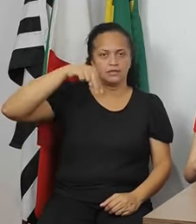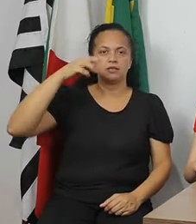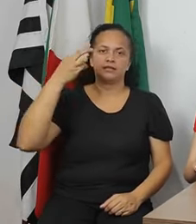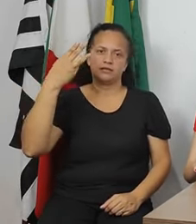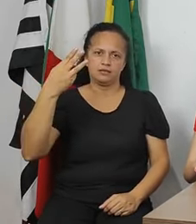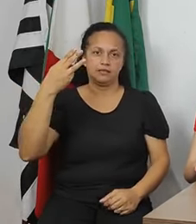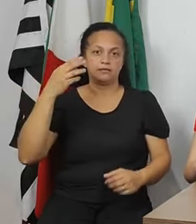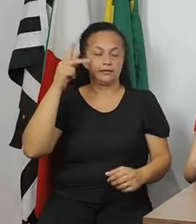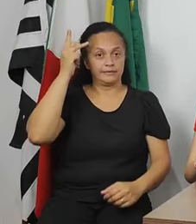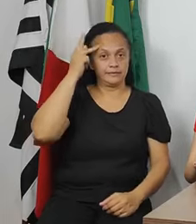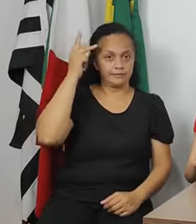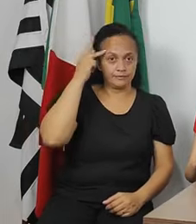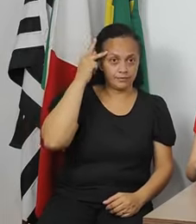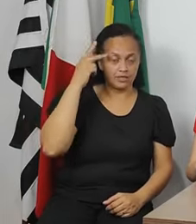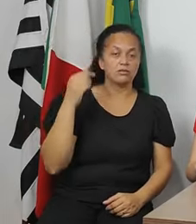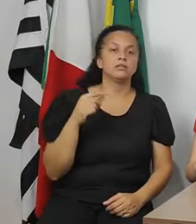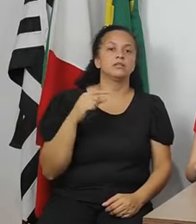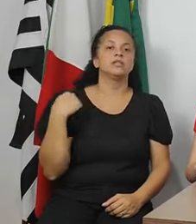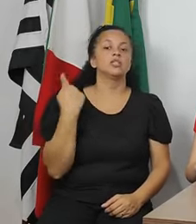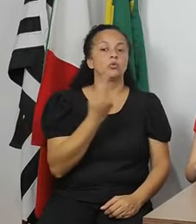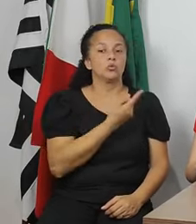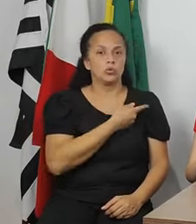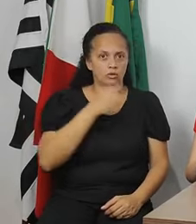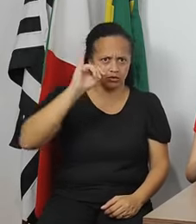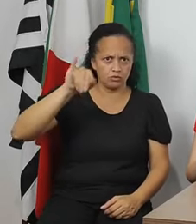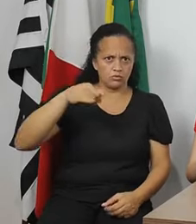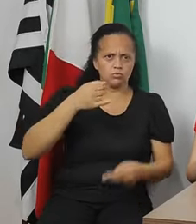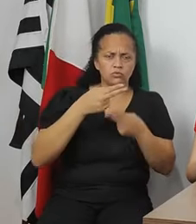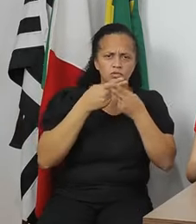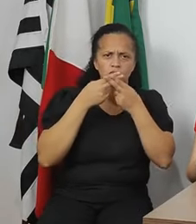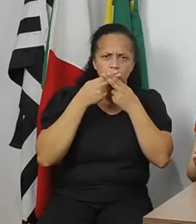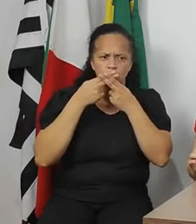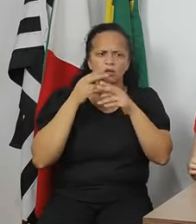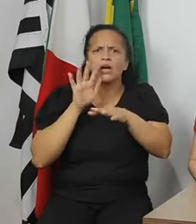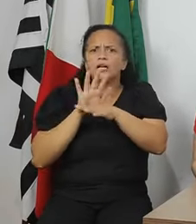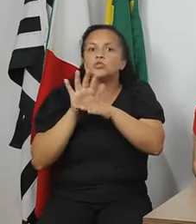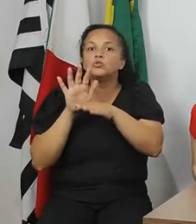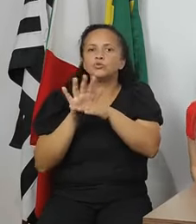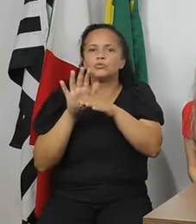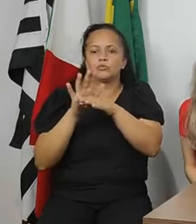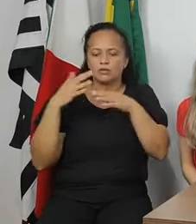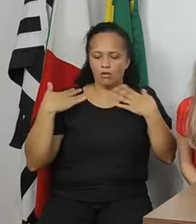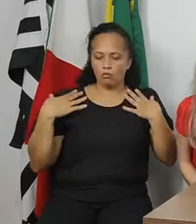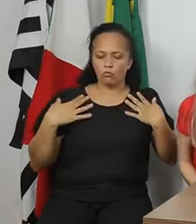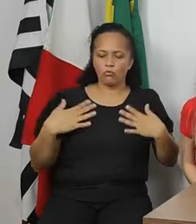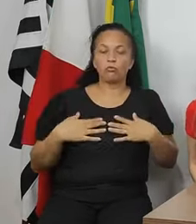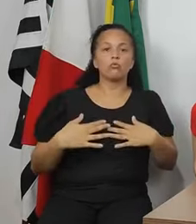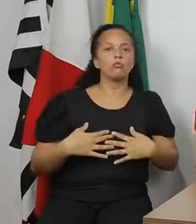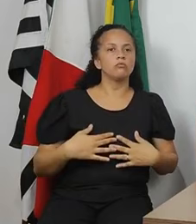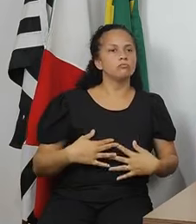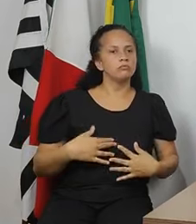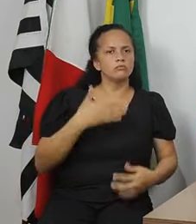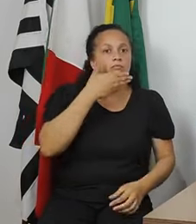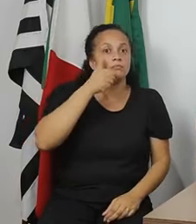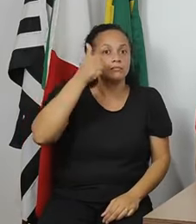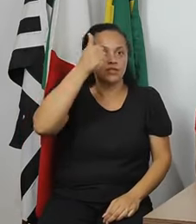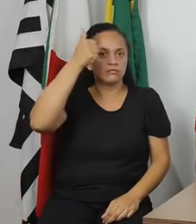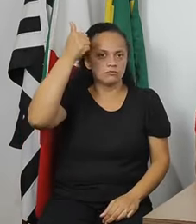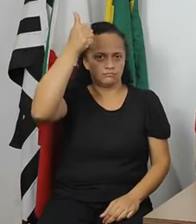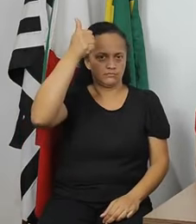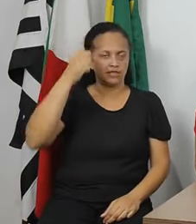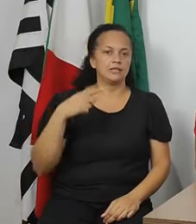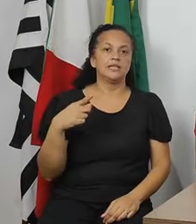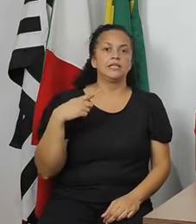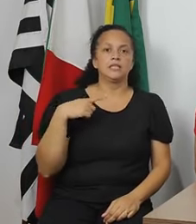a nossa célula se regenere, né? Faz com que o nosso corpo tenha